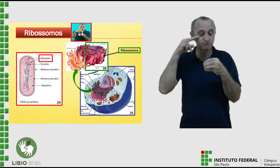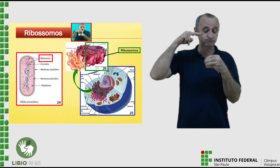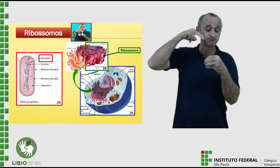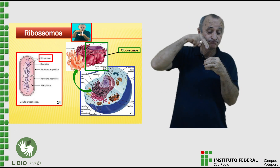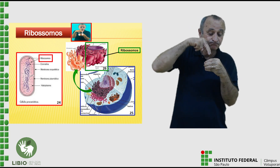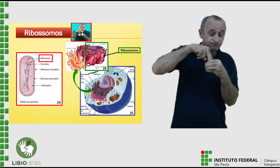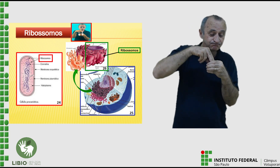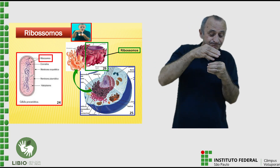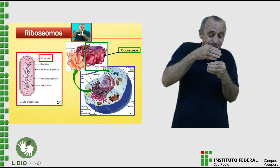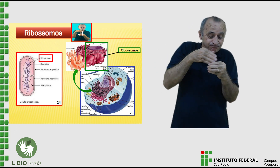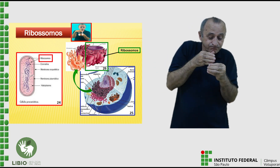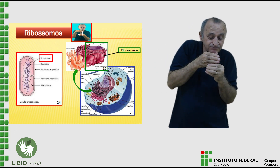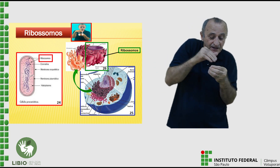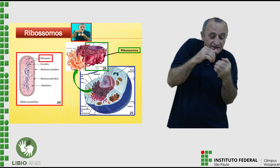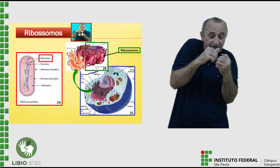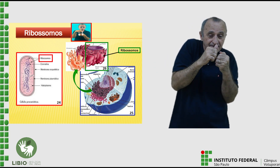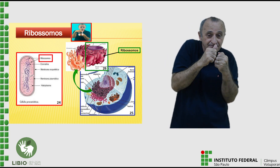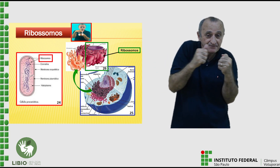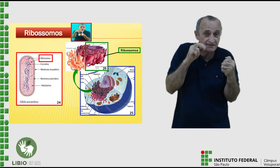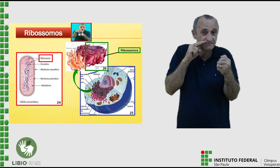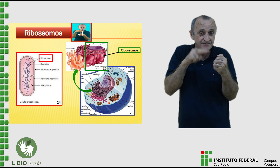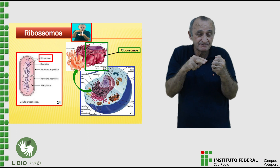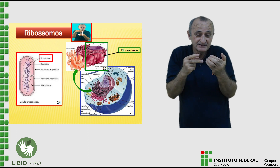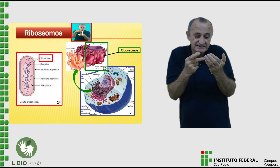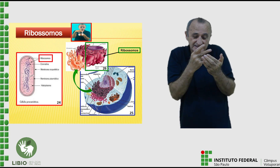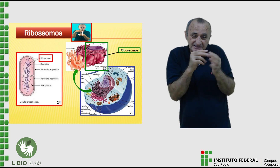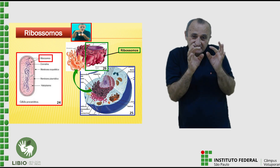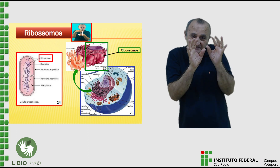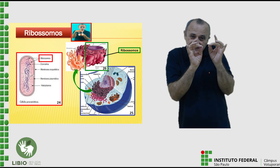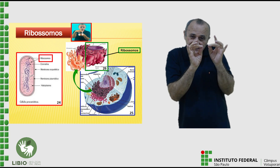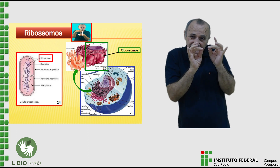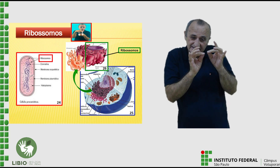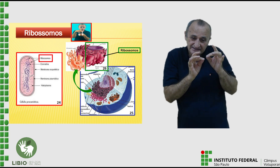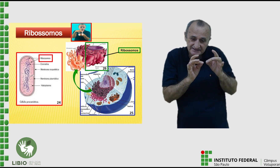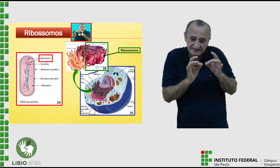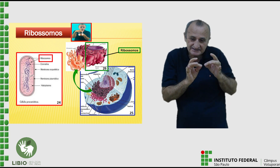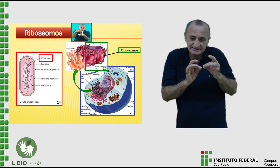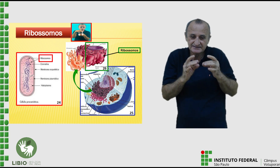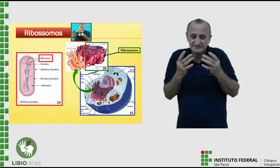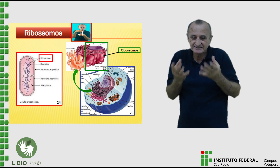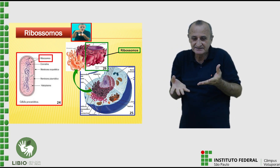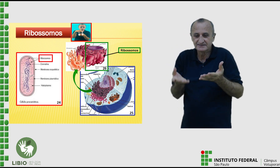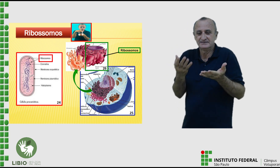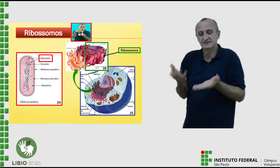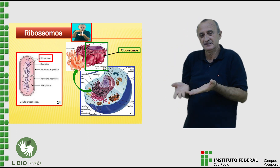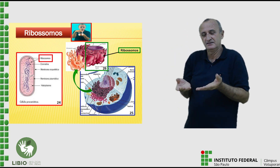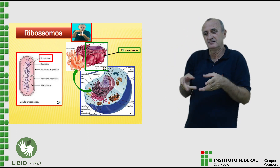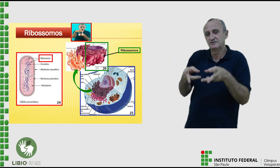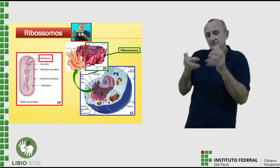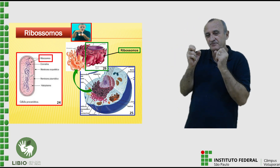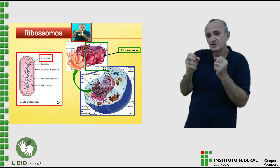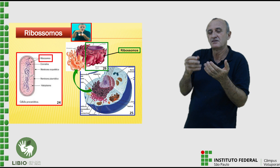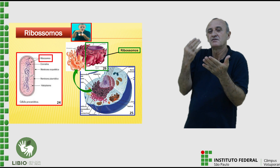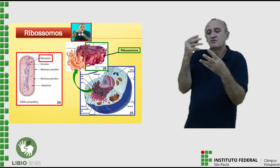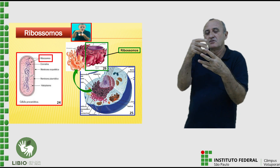Aprendemos sobre a membrana plasmática, sua divisão, seus